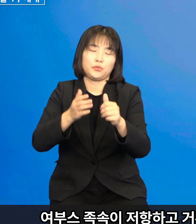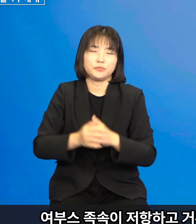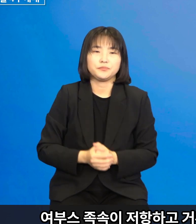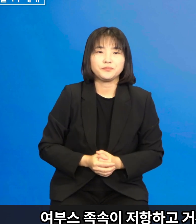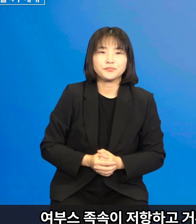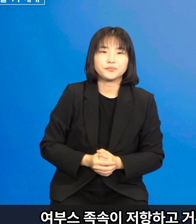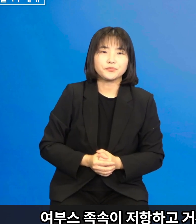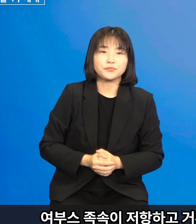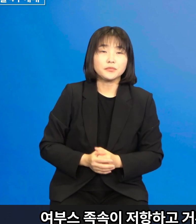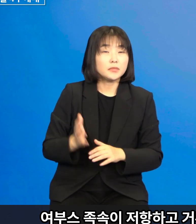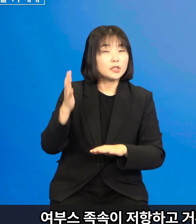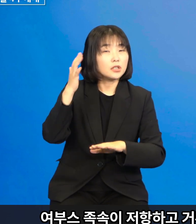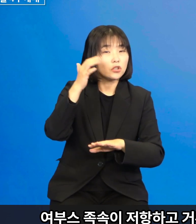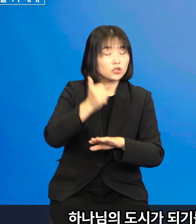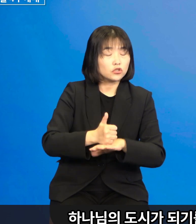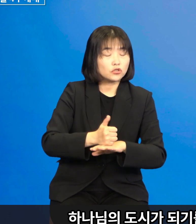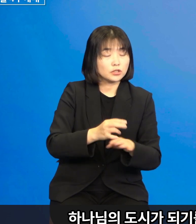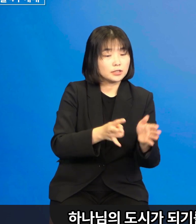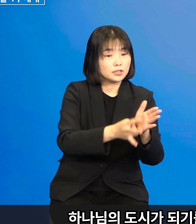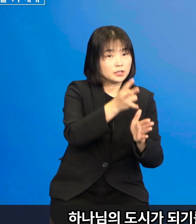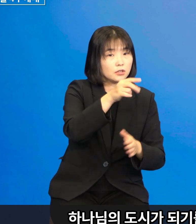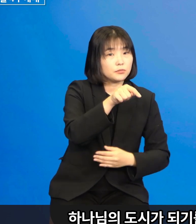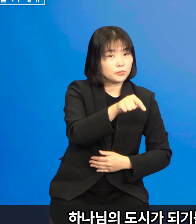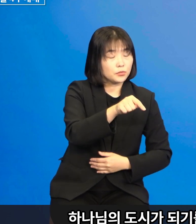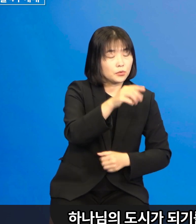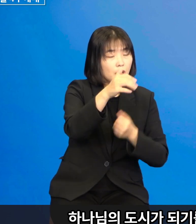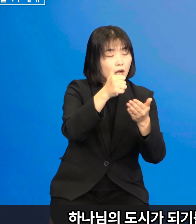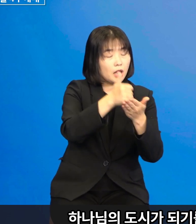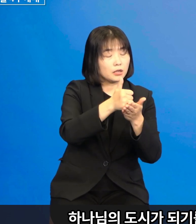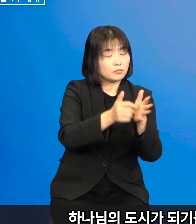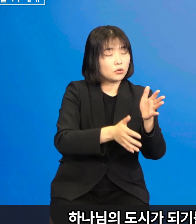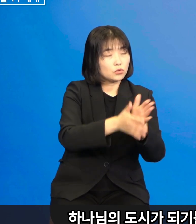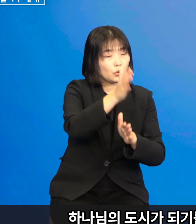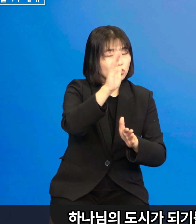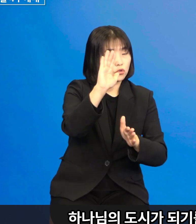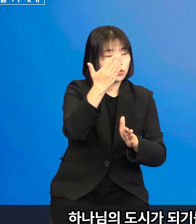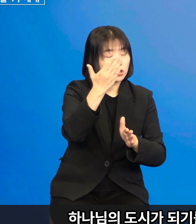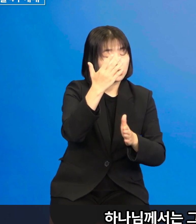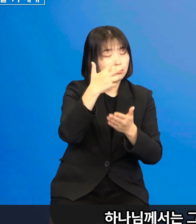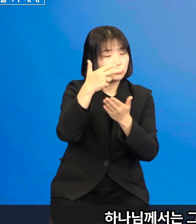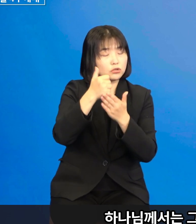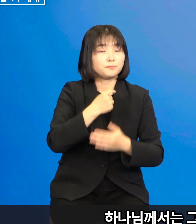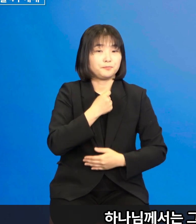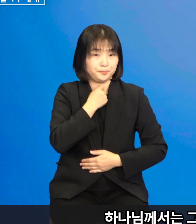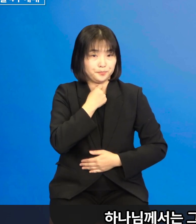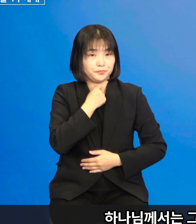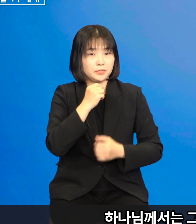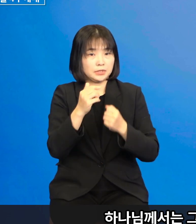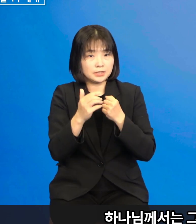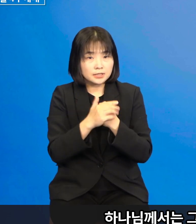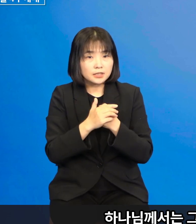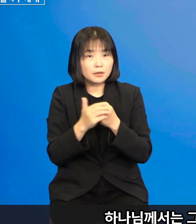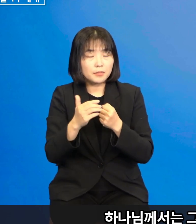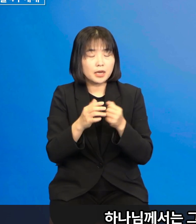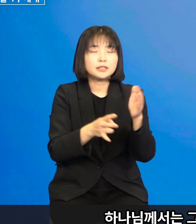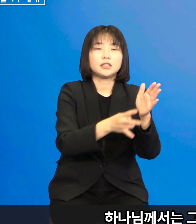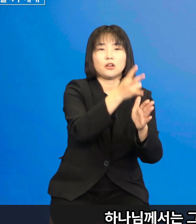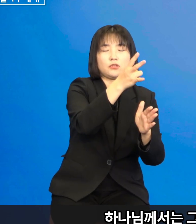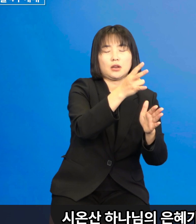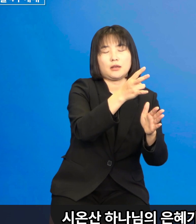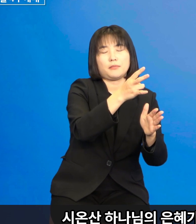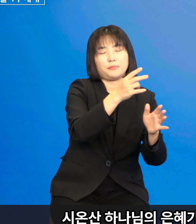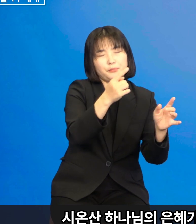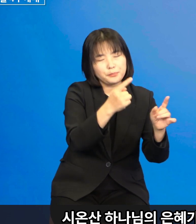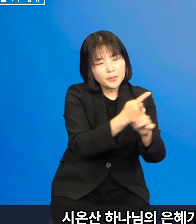결국에는 이 예루살렘도 하나님의 도시가 되기를 주님께서 원하셨기 때문에 하나님께서는 그 예루살렘을